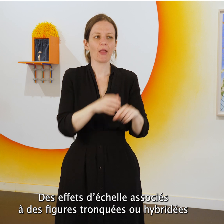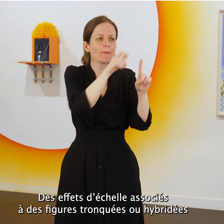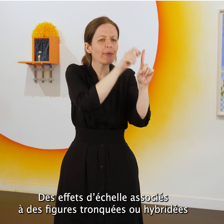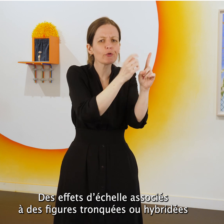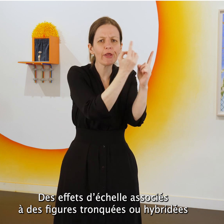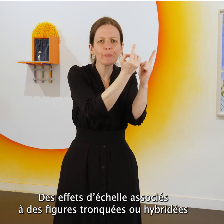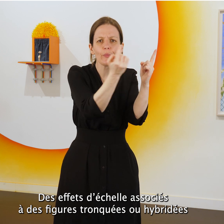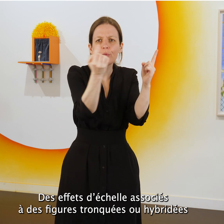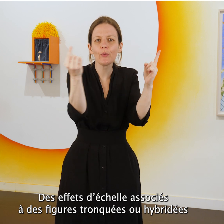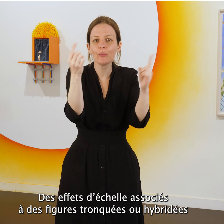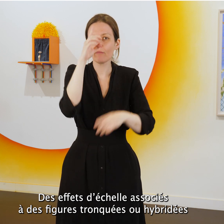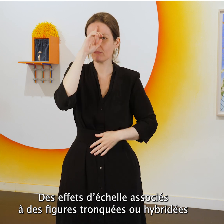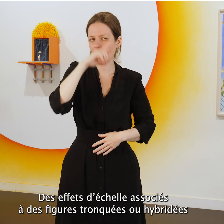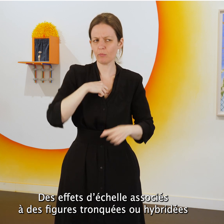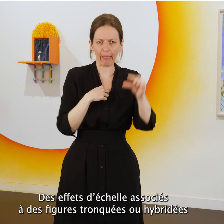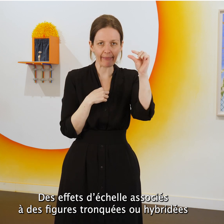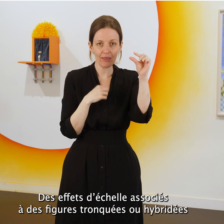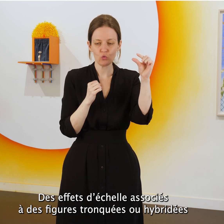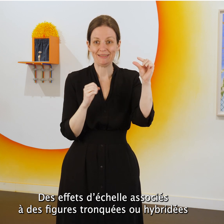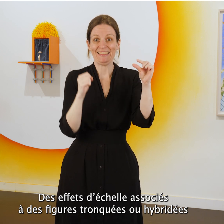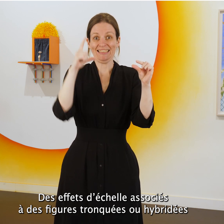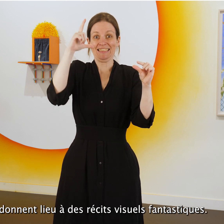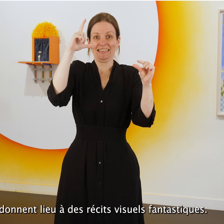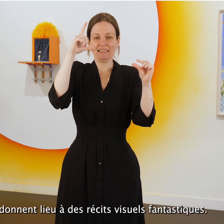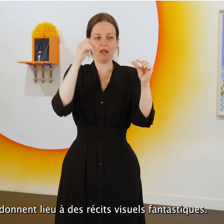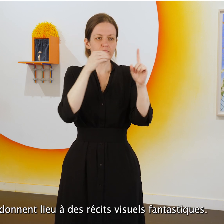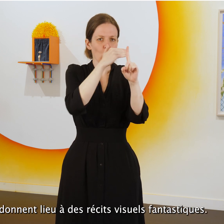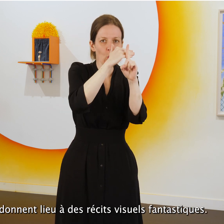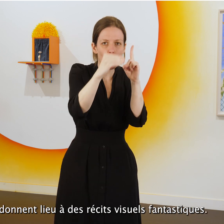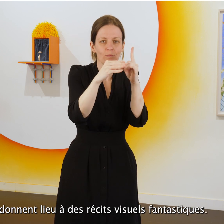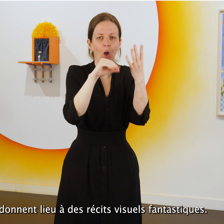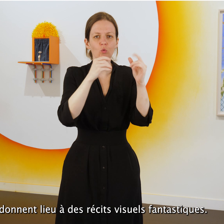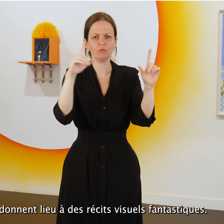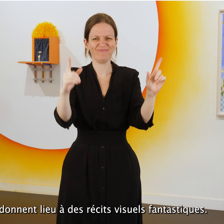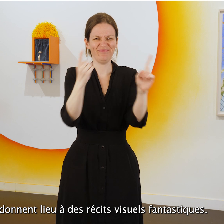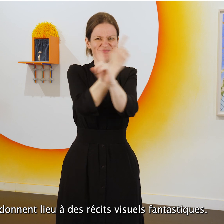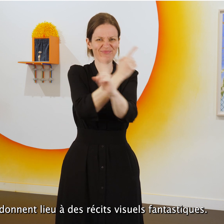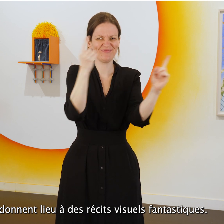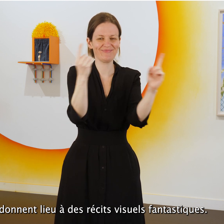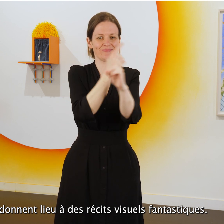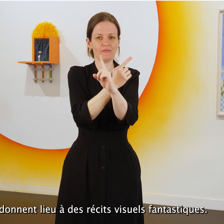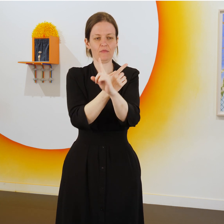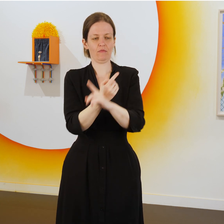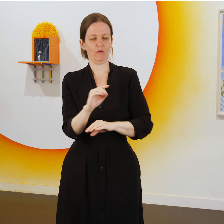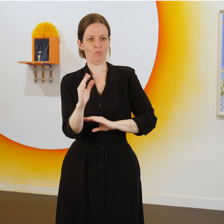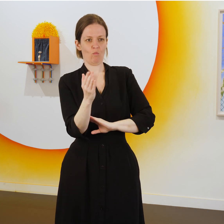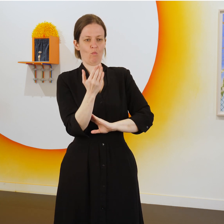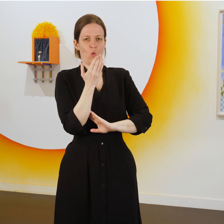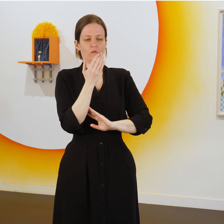Des effets d'échelle associés à des figures tronquées ou hybridées donnent lieu à des récits visuels fantastiques.